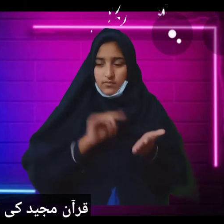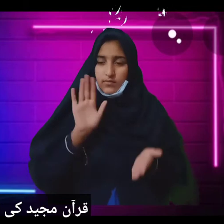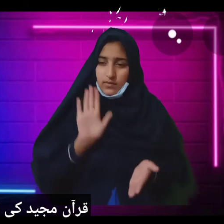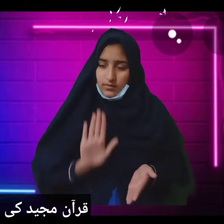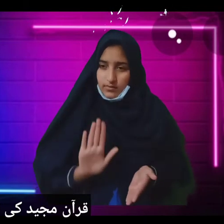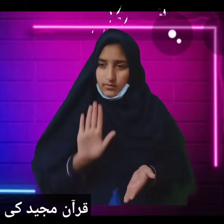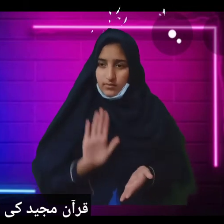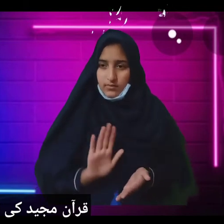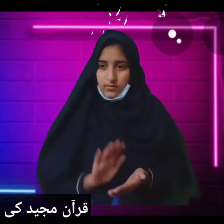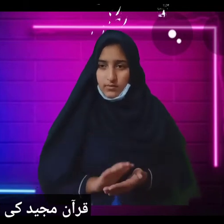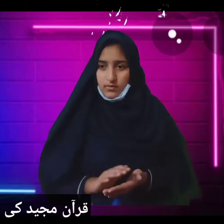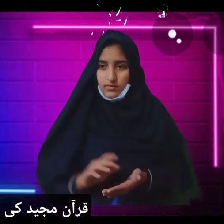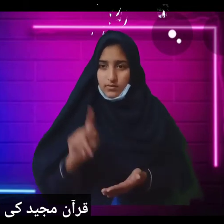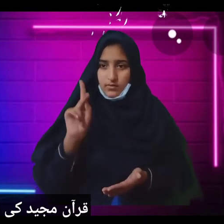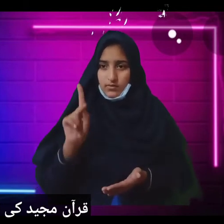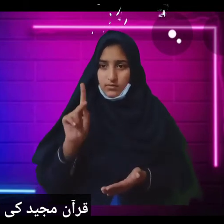ठहर ठहर कर